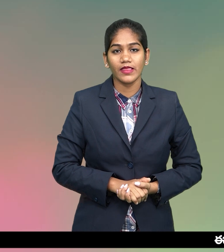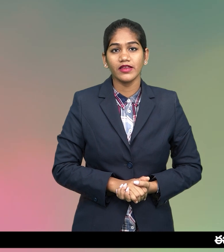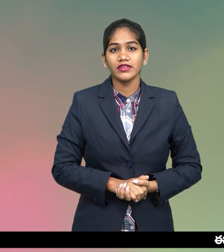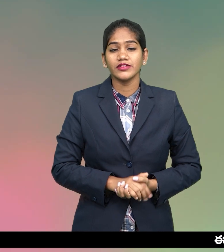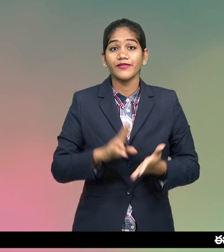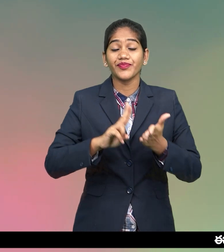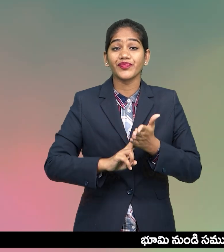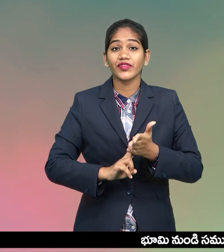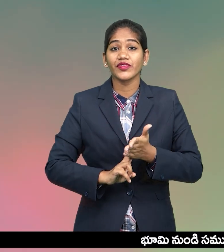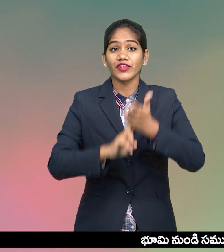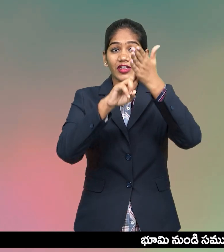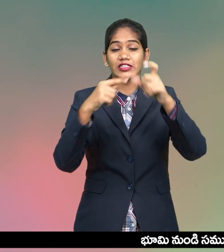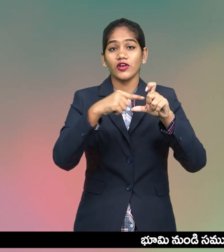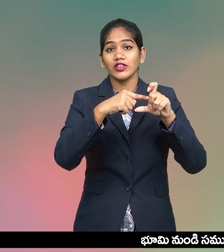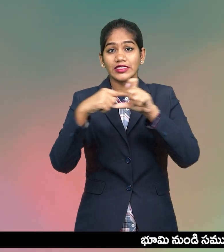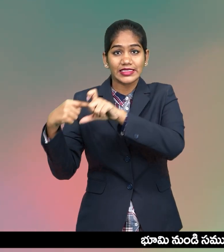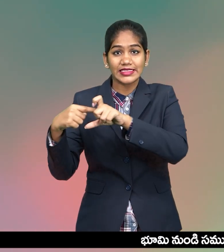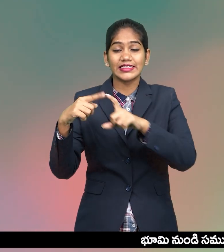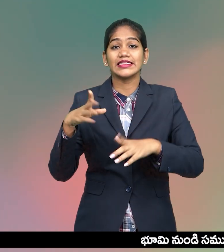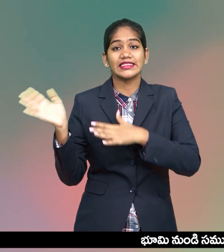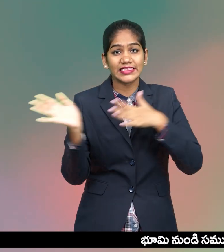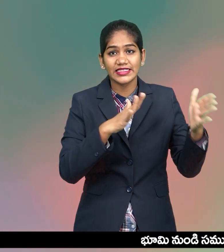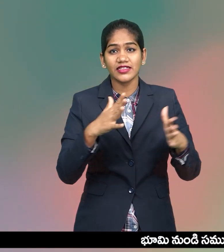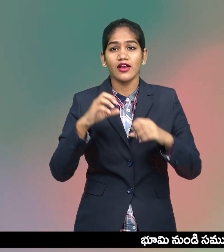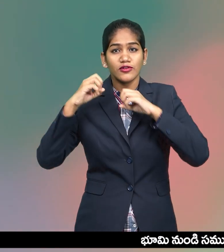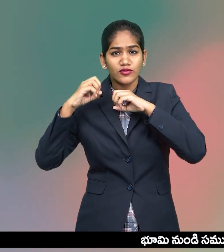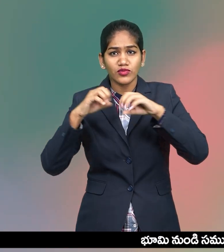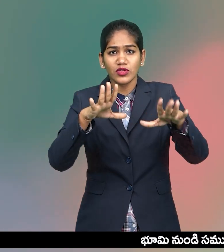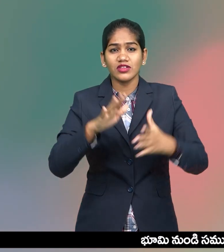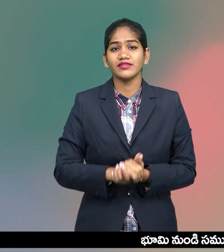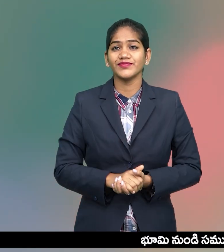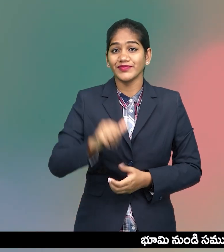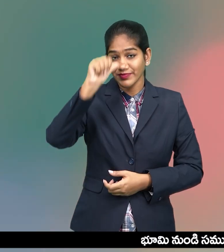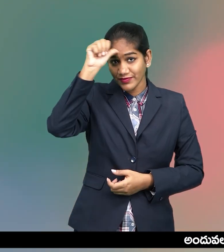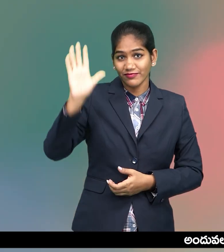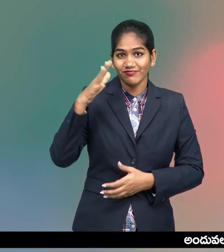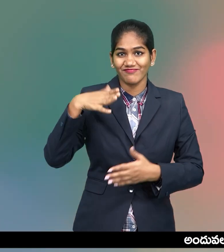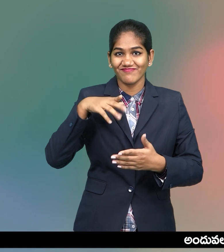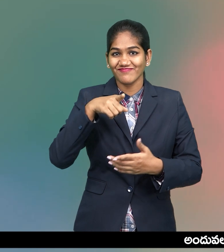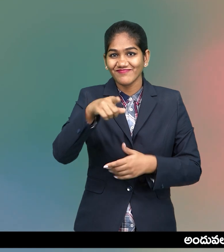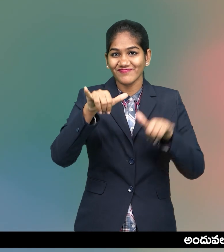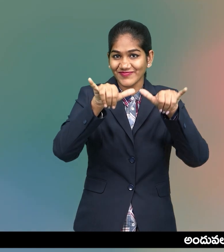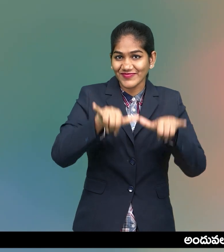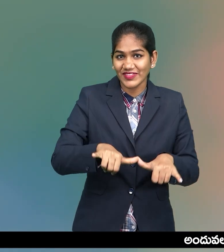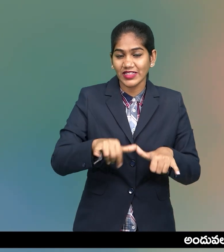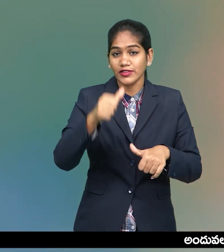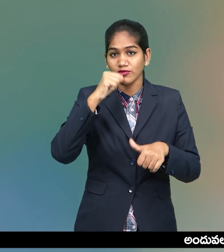ఈశాన్య వర్తకాలు భూమి నుండి సముద్రం వరకు భారతదేశం మీద దెబ్బ. అందువలన పొడిగా ఉంటాయి.